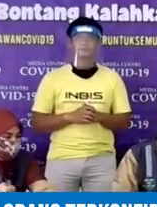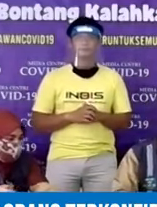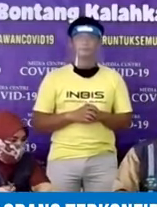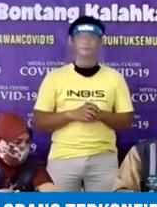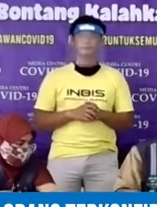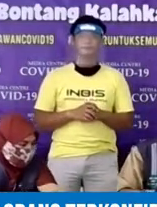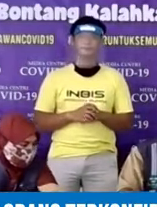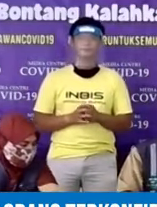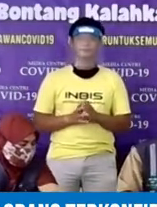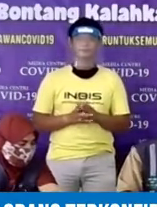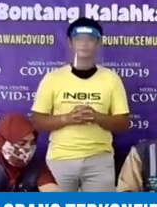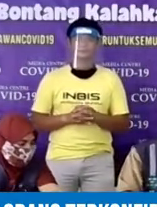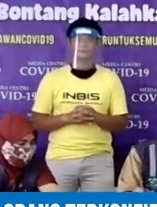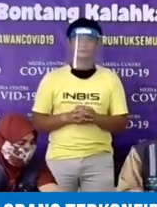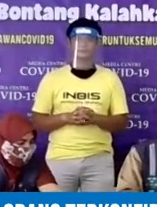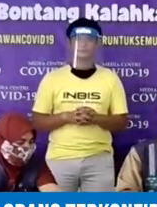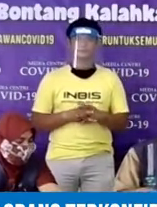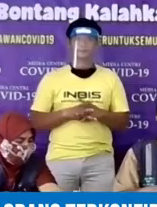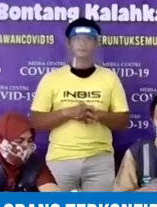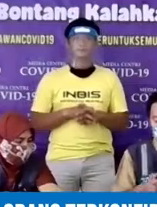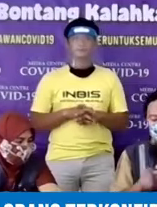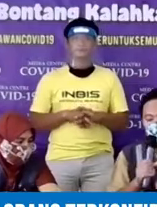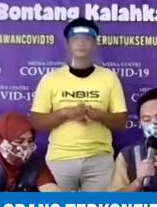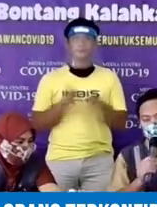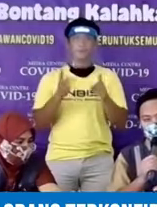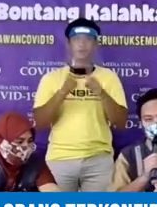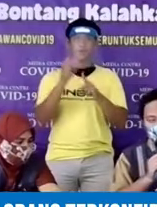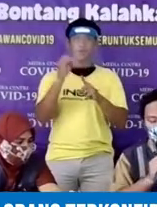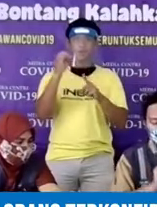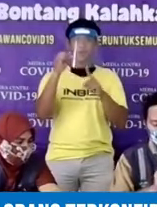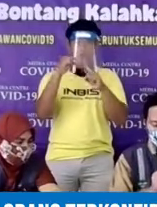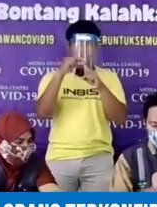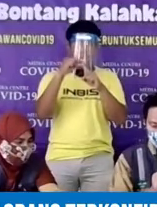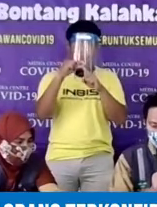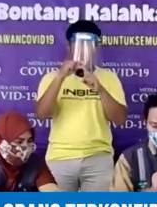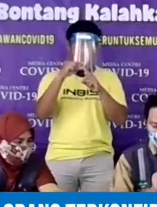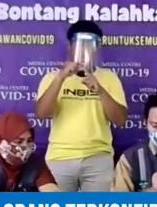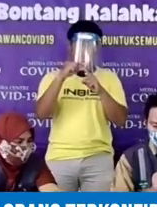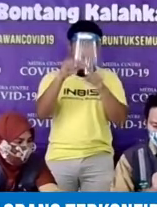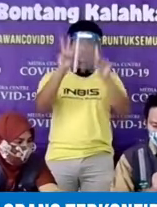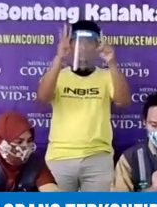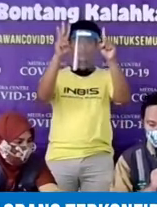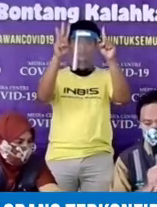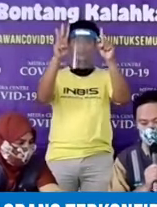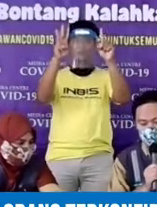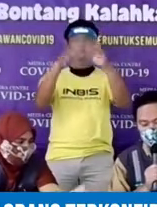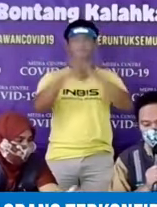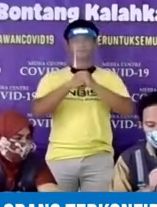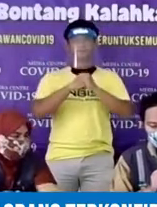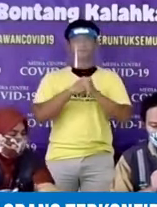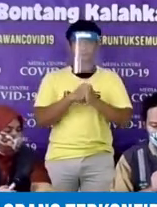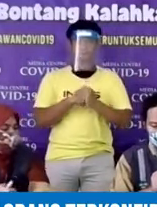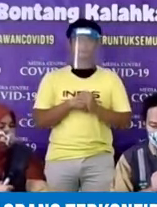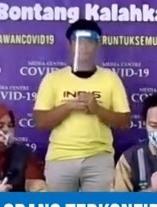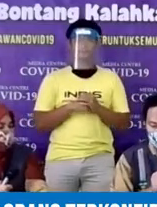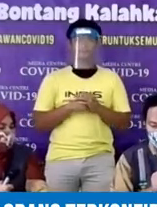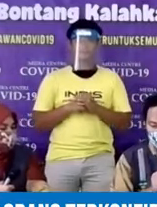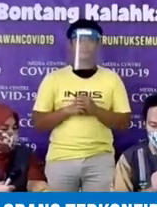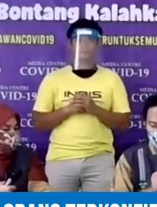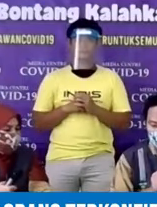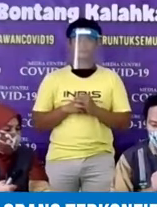tuh konser hop berapa pak pop ada 13 berbaik pantai tadi maaf